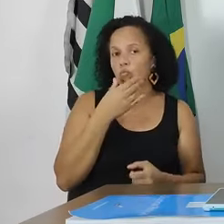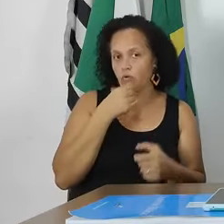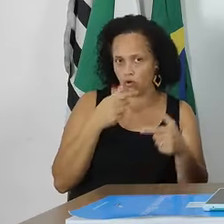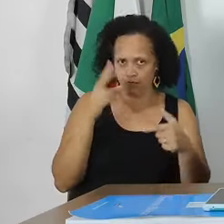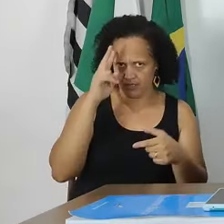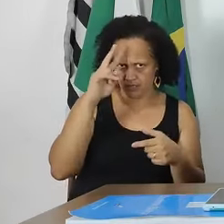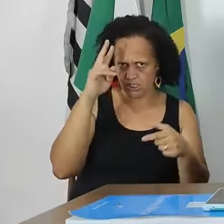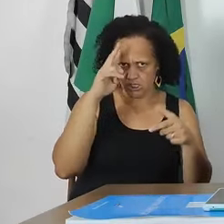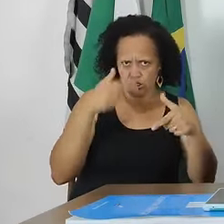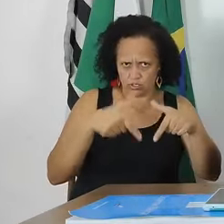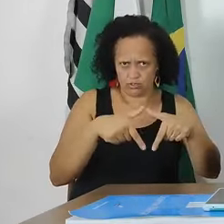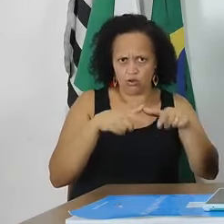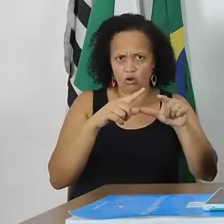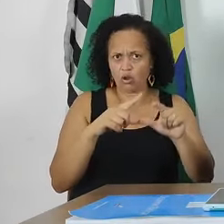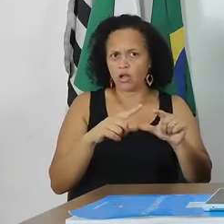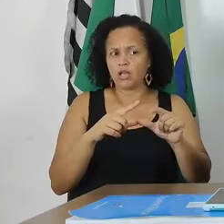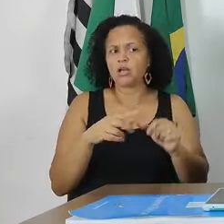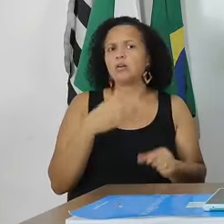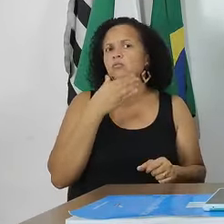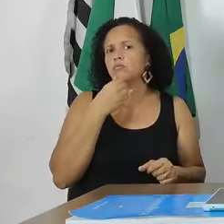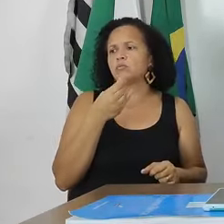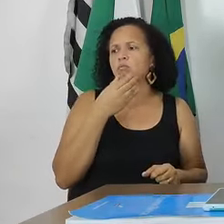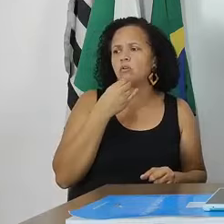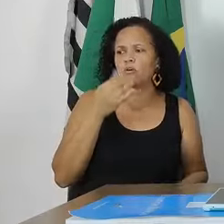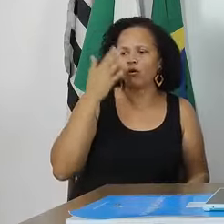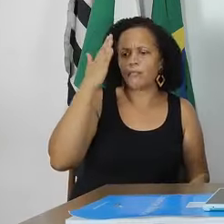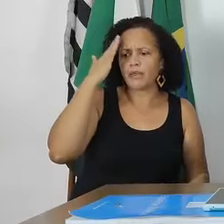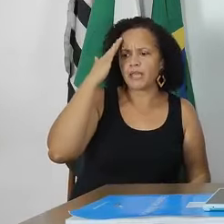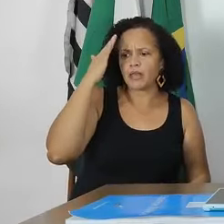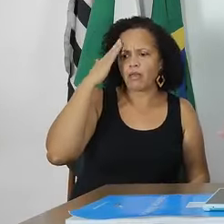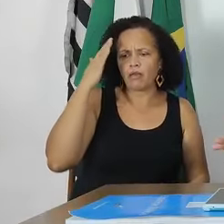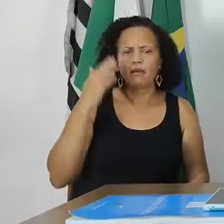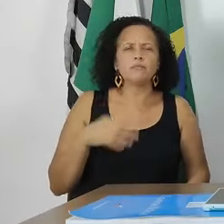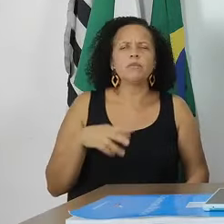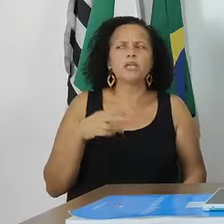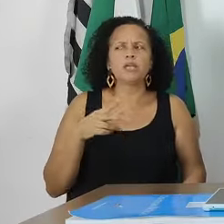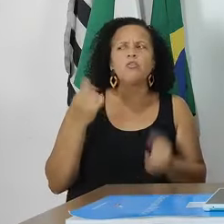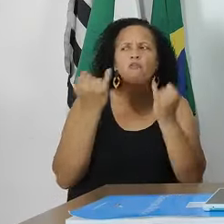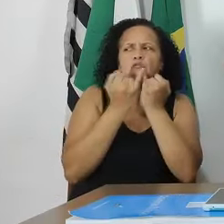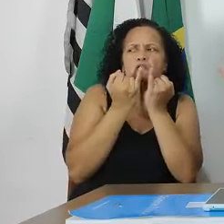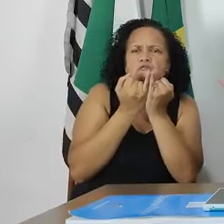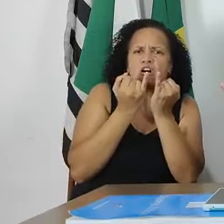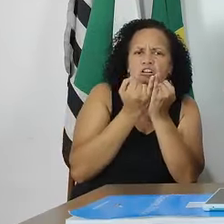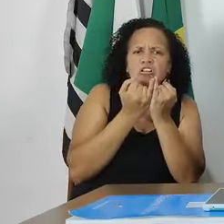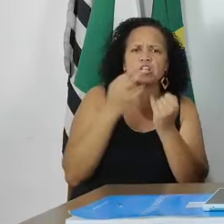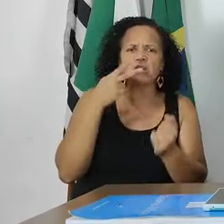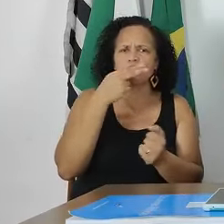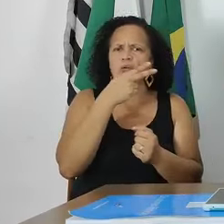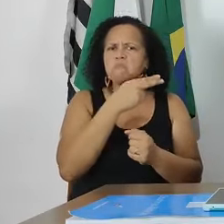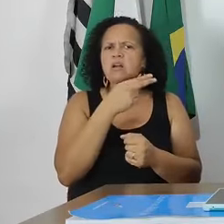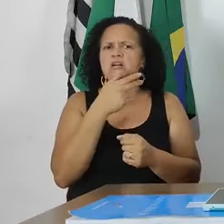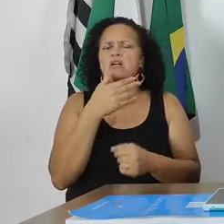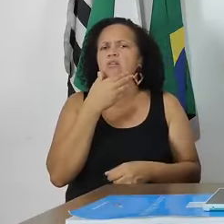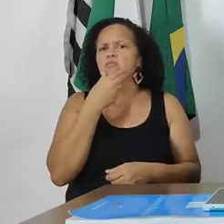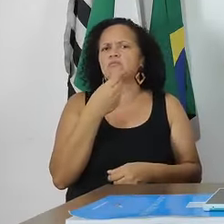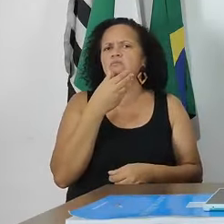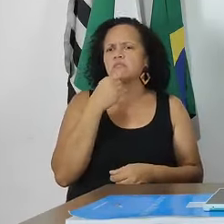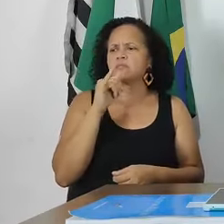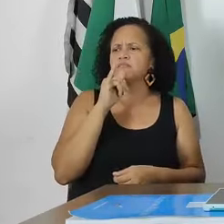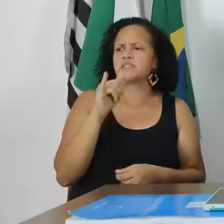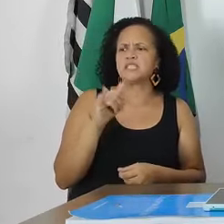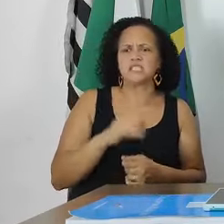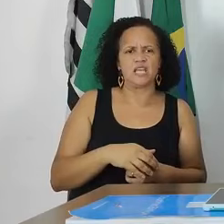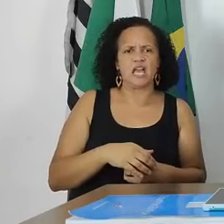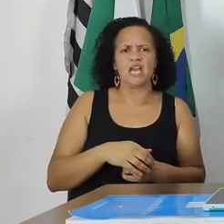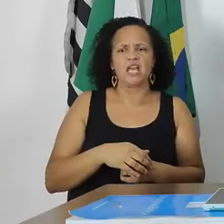lá dentro da casa dele. Ele ouviu lá fora e falou, ó, meu amigo, junta tudo aí e vamos embora. Porque aqui em Belém vai haver